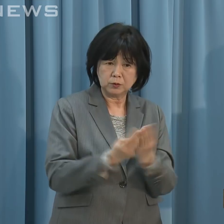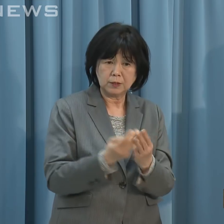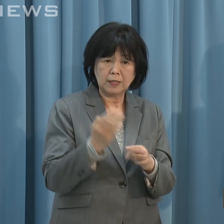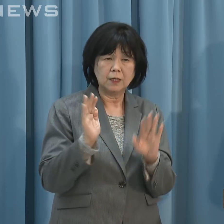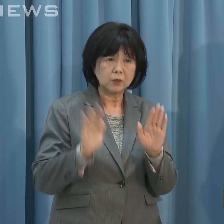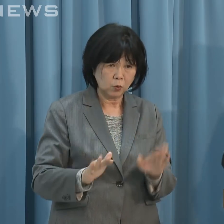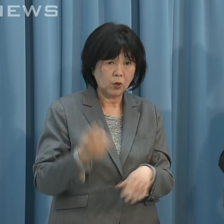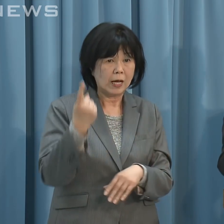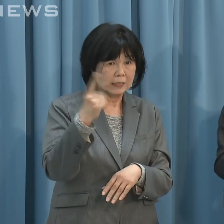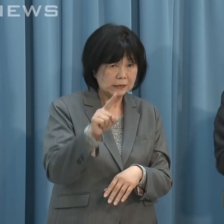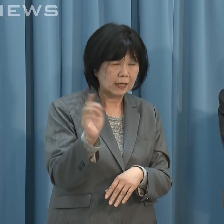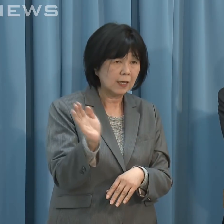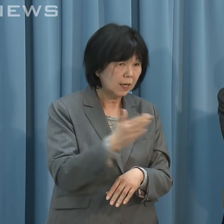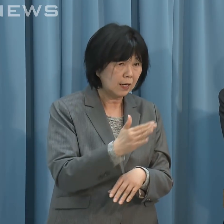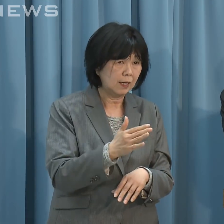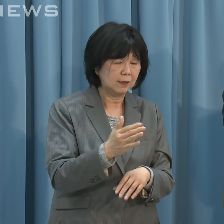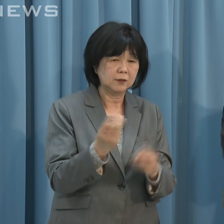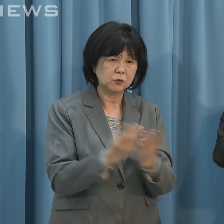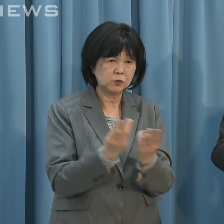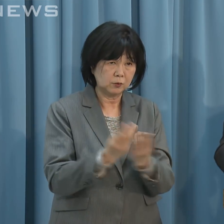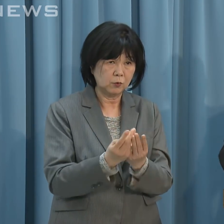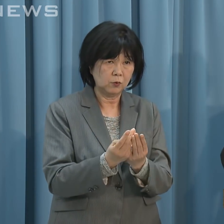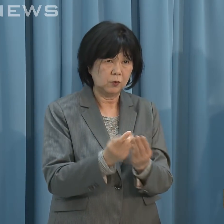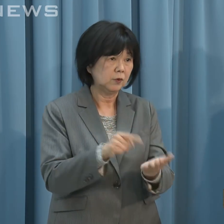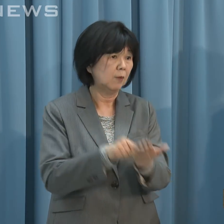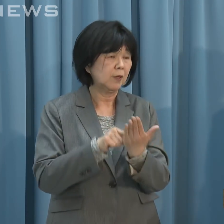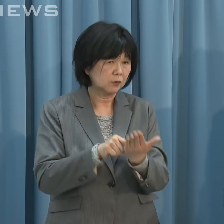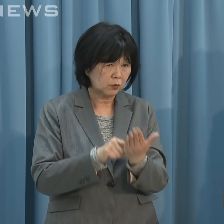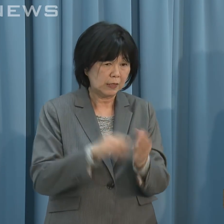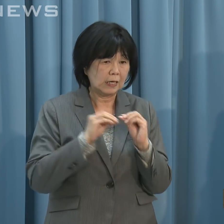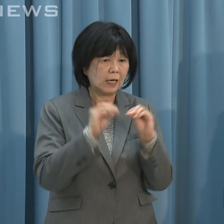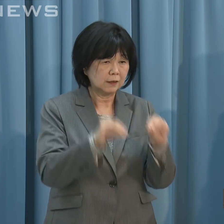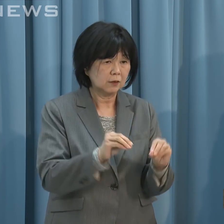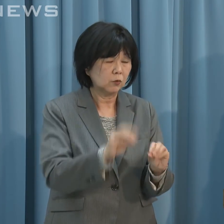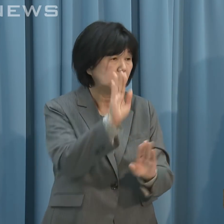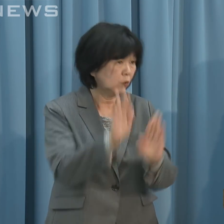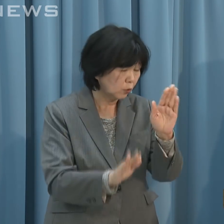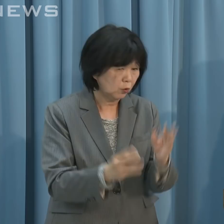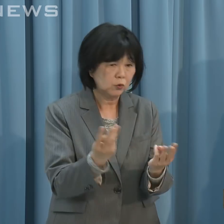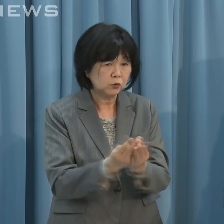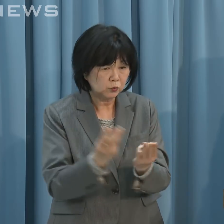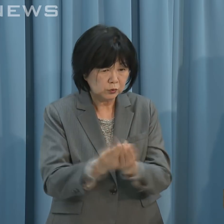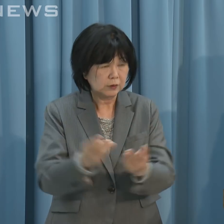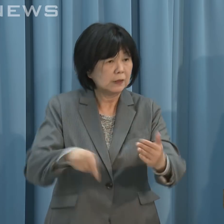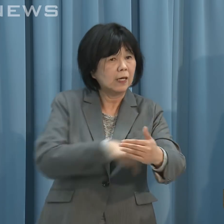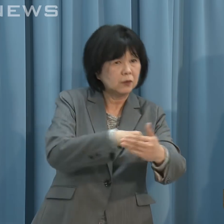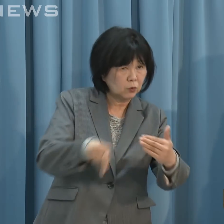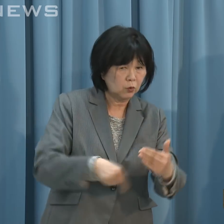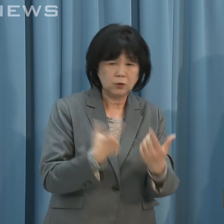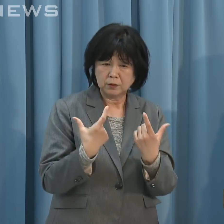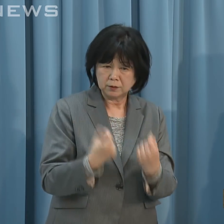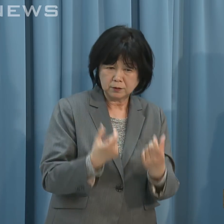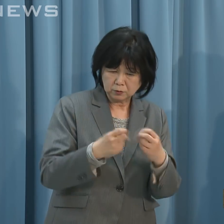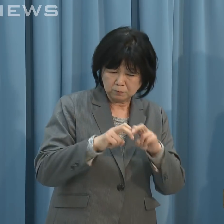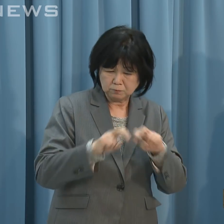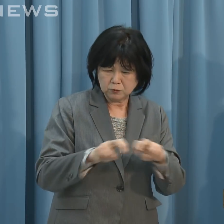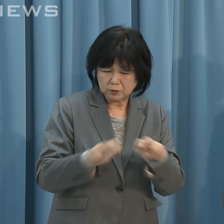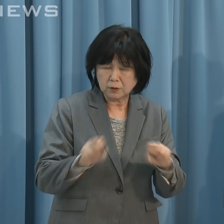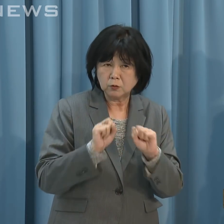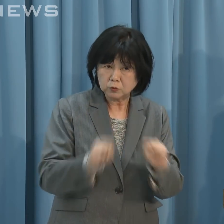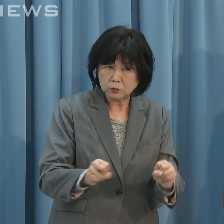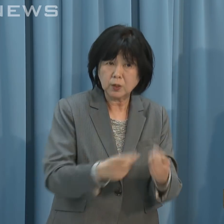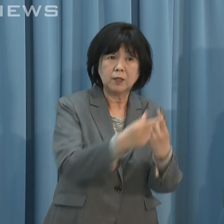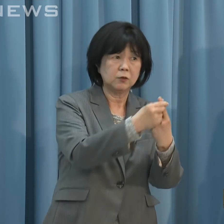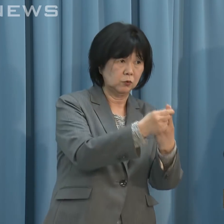からまた出てくる、そういうのを見ながら感染の状況、数字、そしてその内容、これをしっかり分析をしていくというのは一